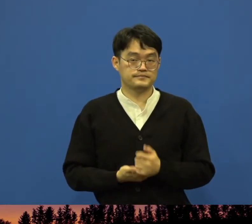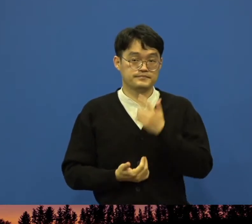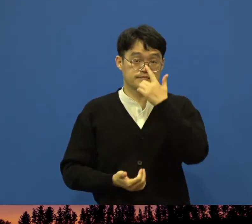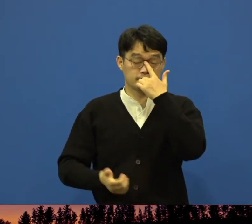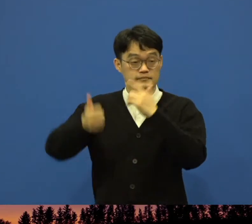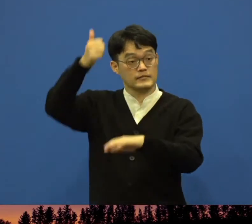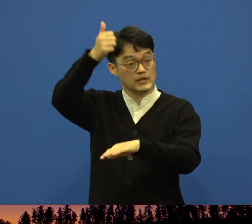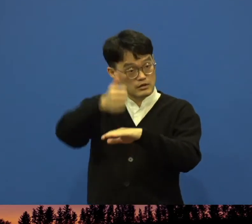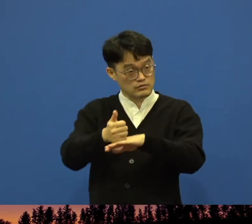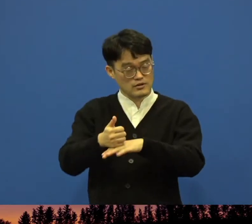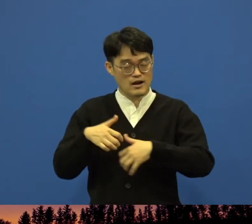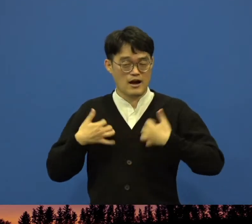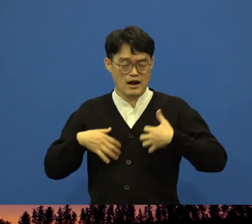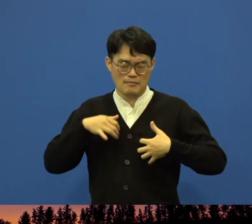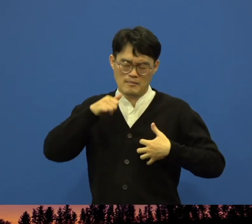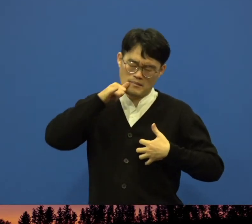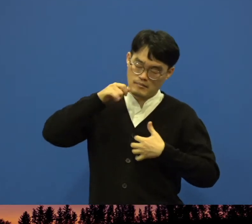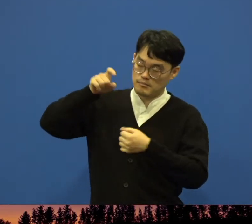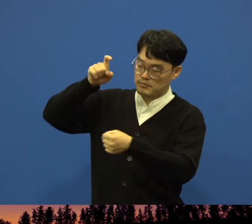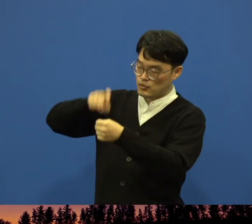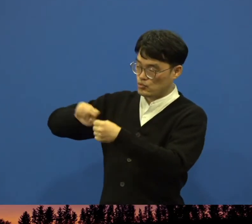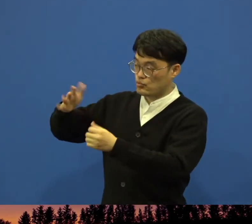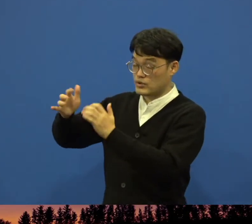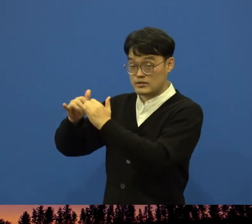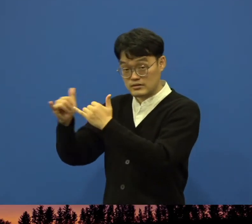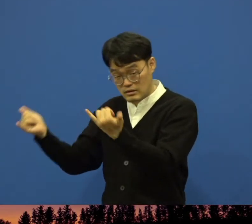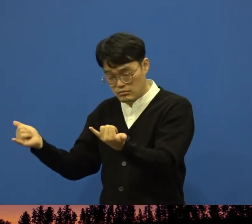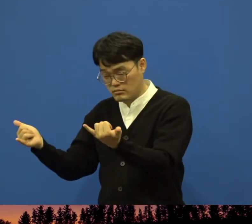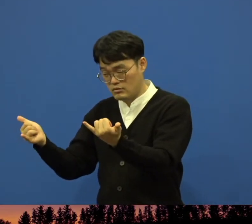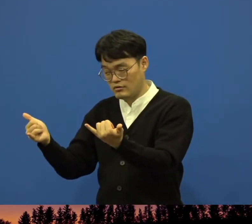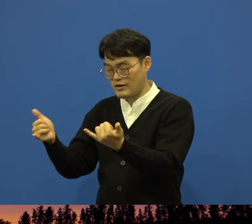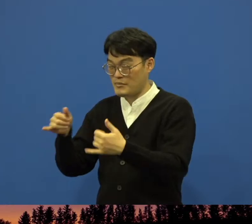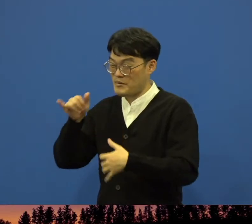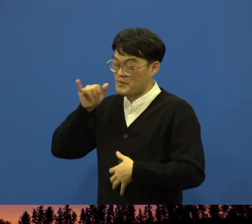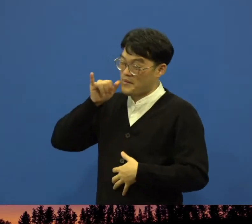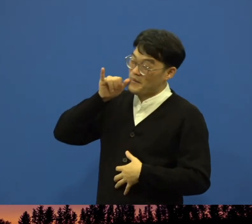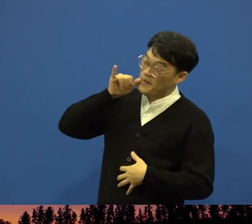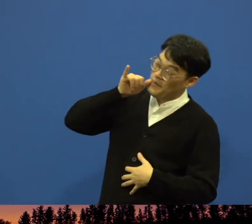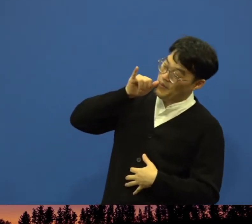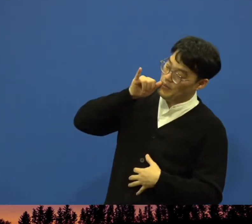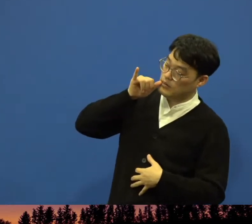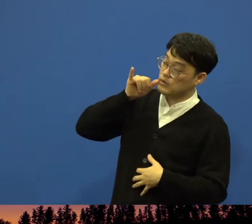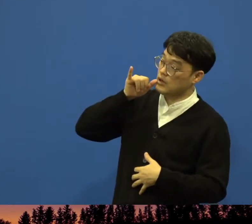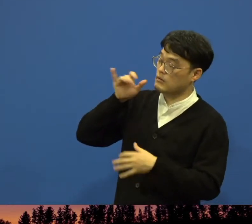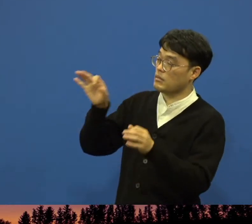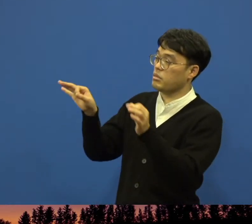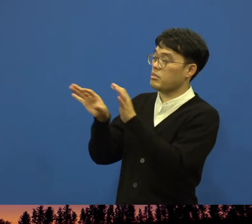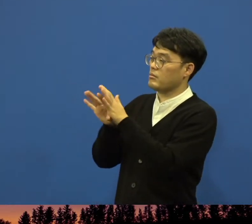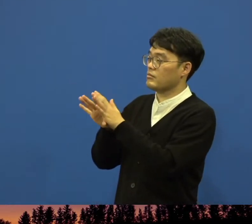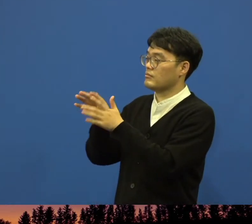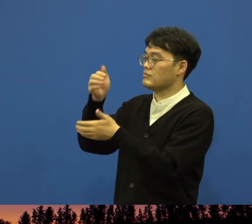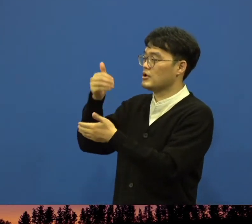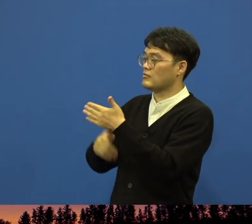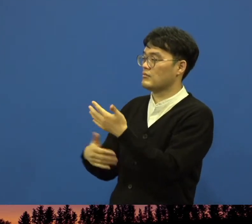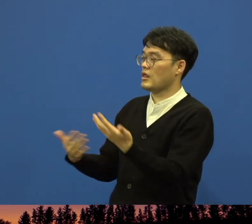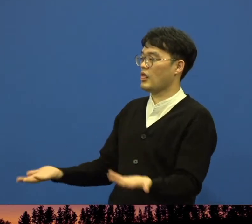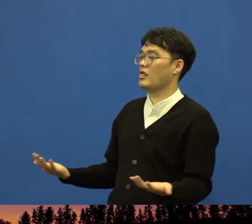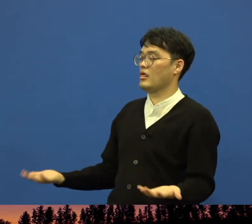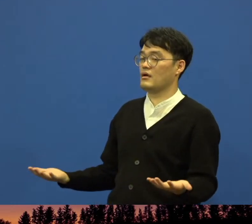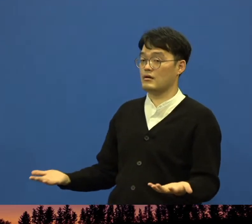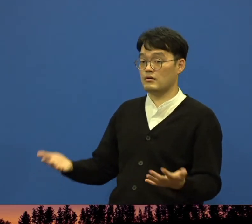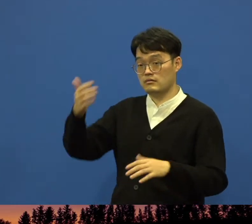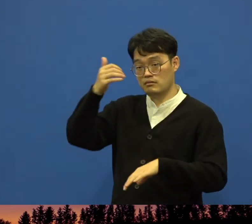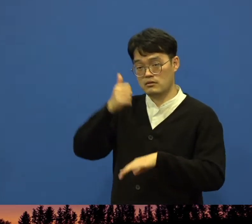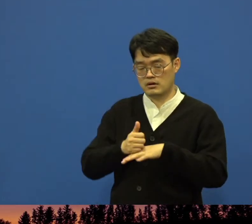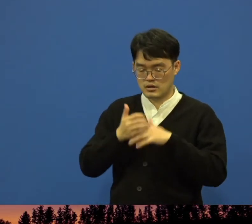나중에는 어때요? 쾌락이 목적이 된 인생은 남는 게 아무것도 없어요. 나중에는 쾌락도 없어져요. 뭐가 남죠? 고통이 남는